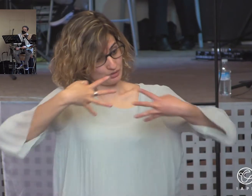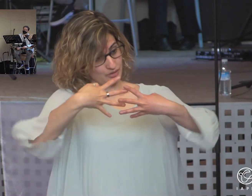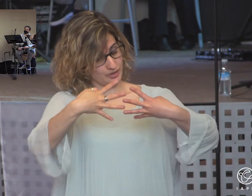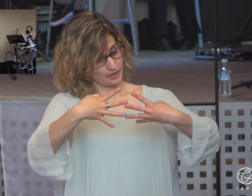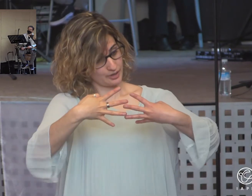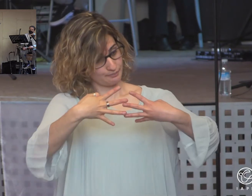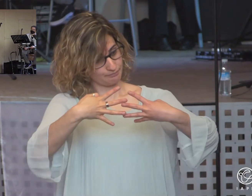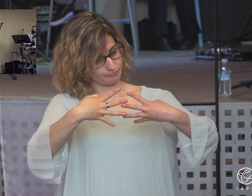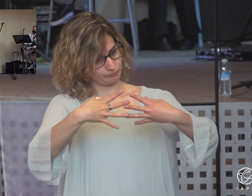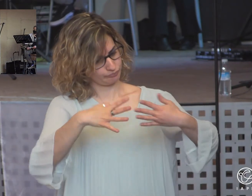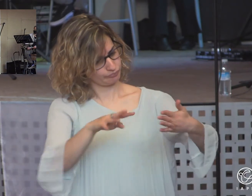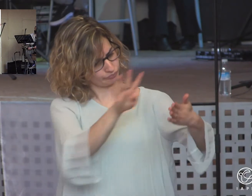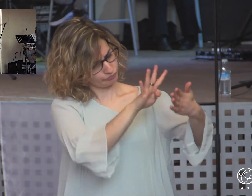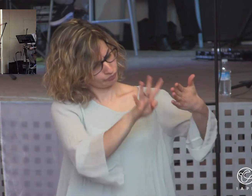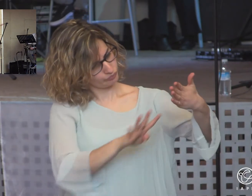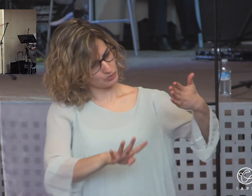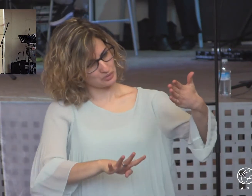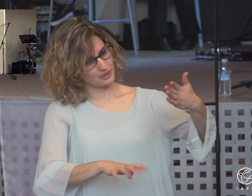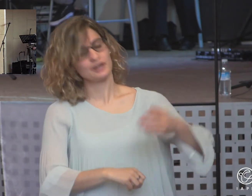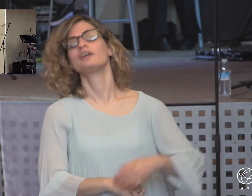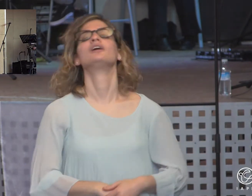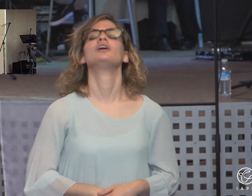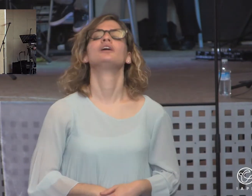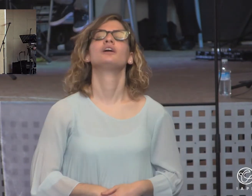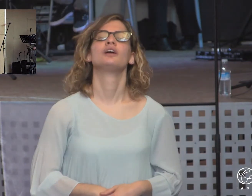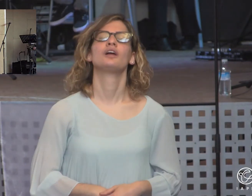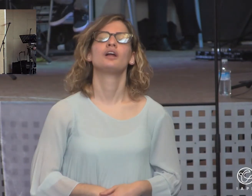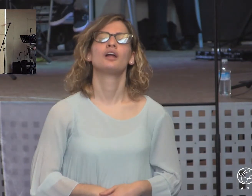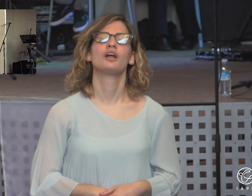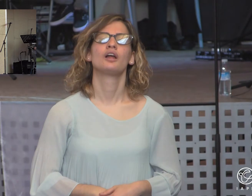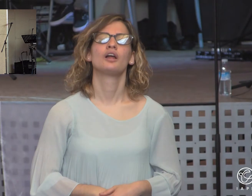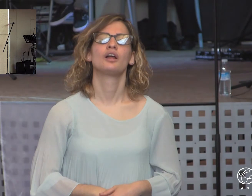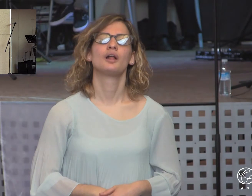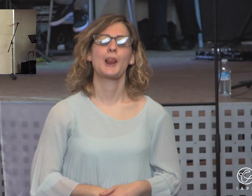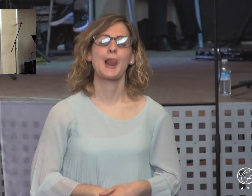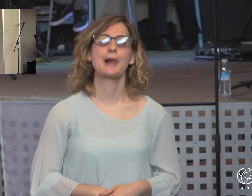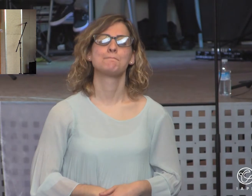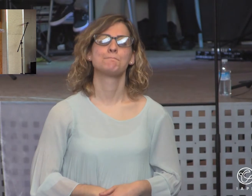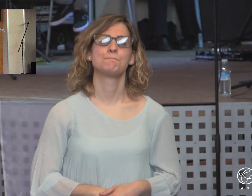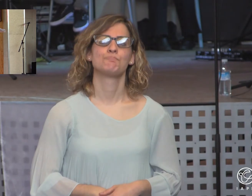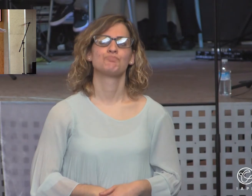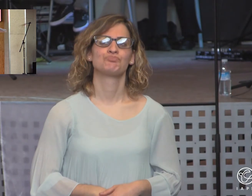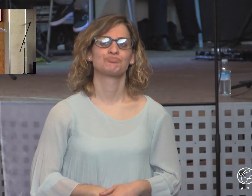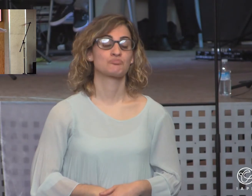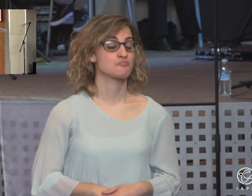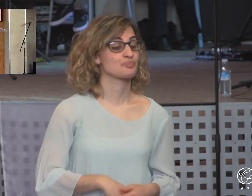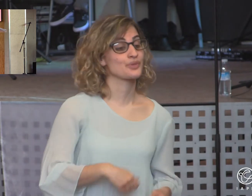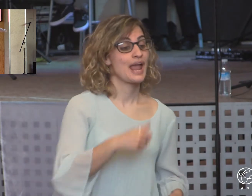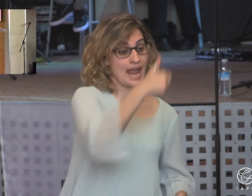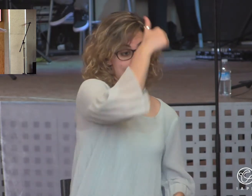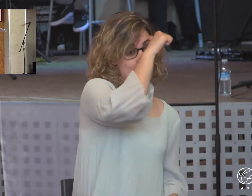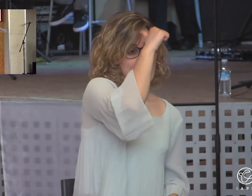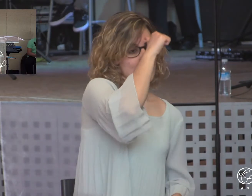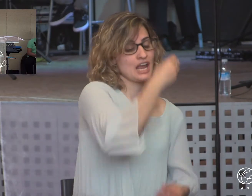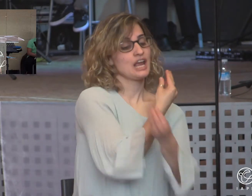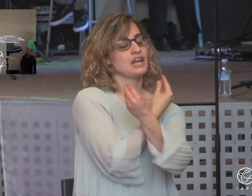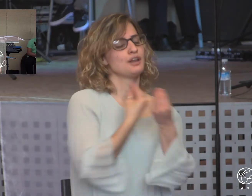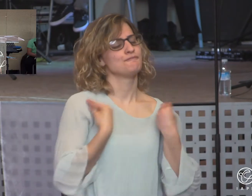estas semanas pasadas le han hecho una intervención